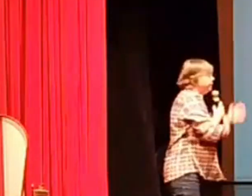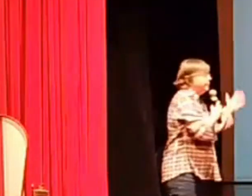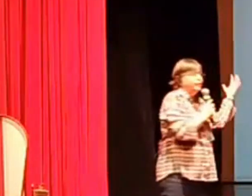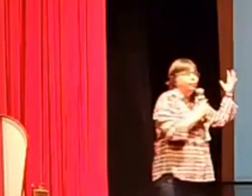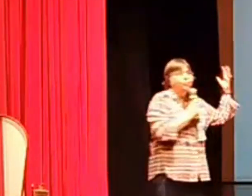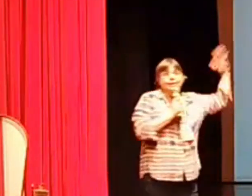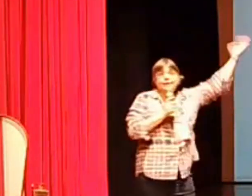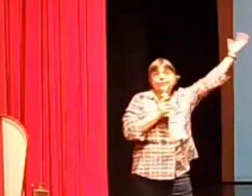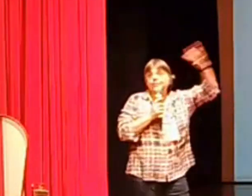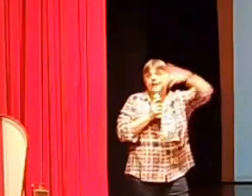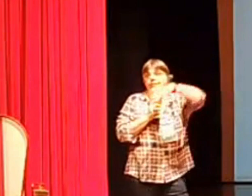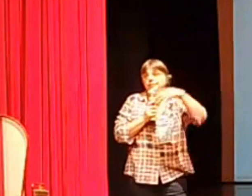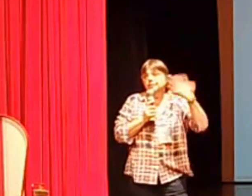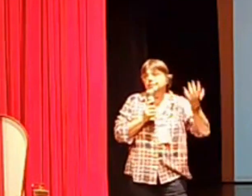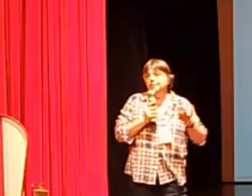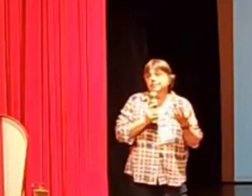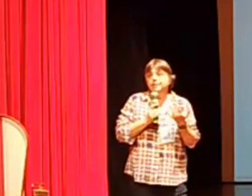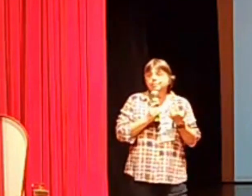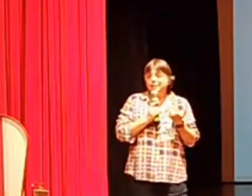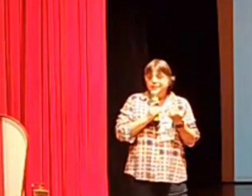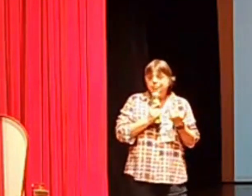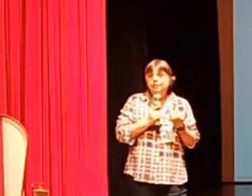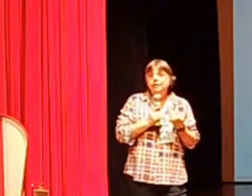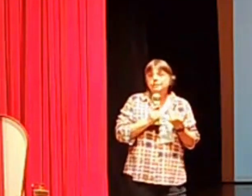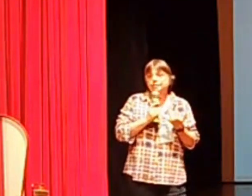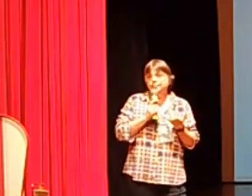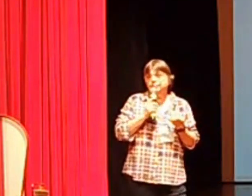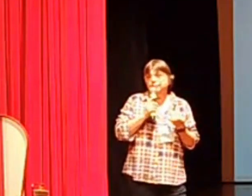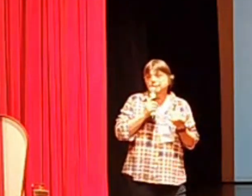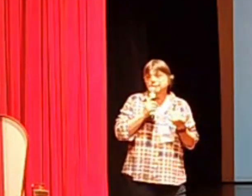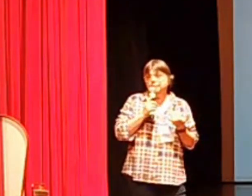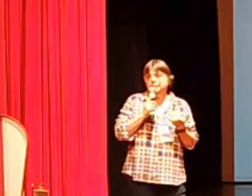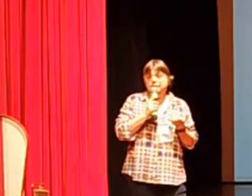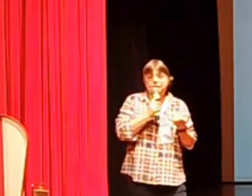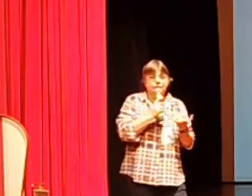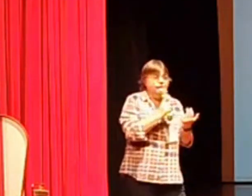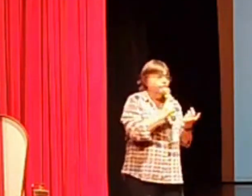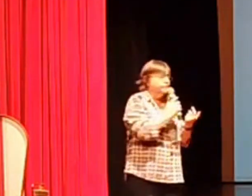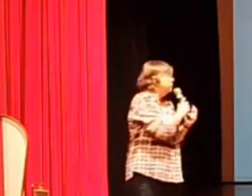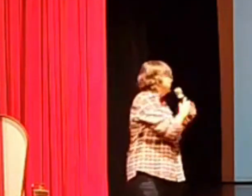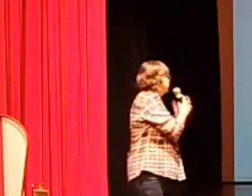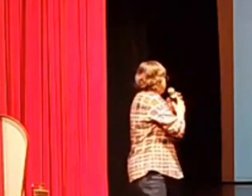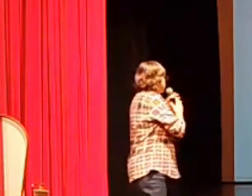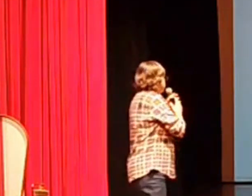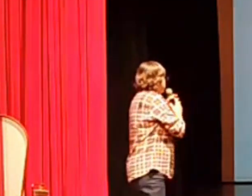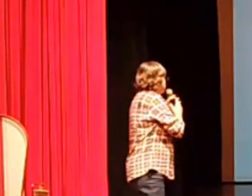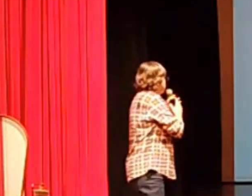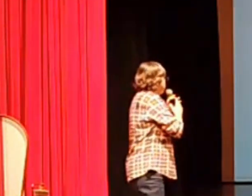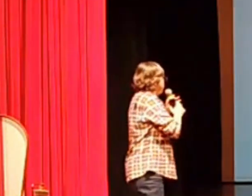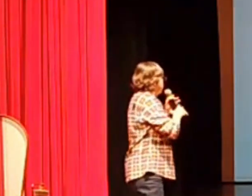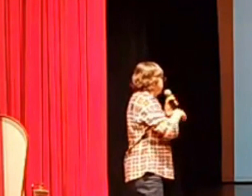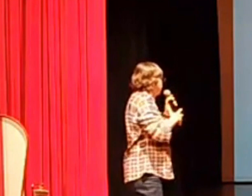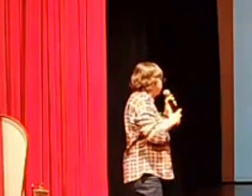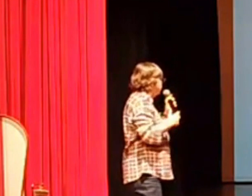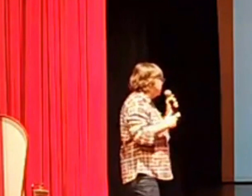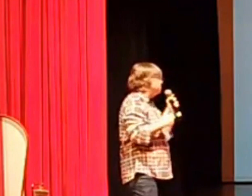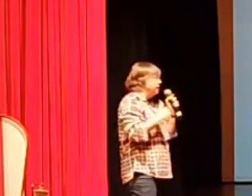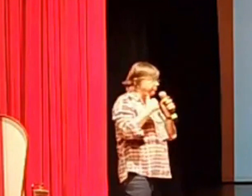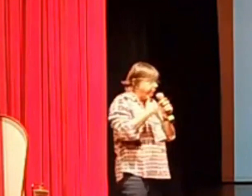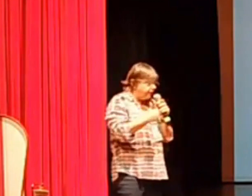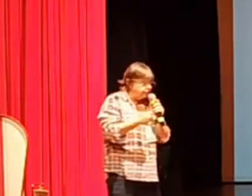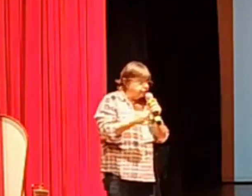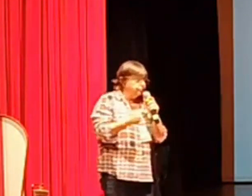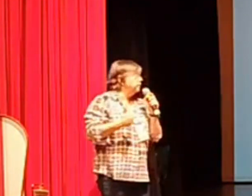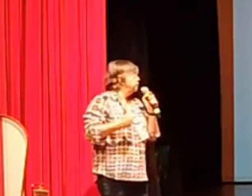Então, o que acontece nesse meio tempo? Uma insegurança muito grande, né? E uma insegurança, né, e medo